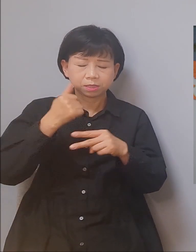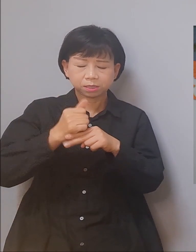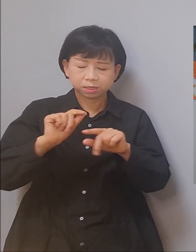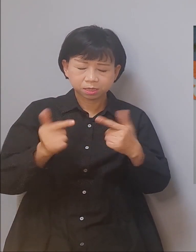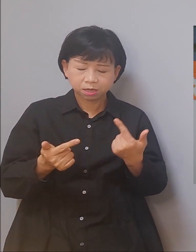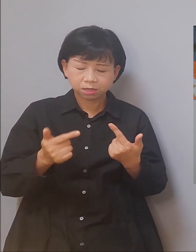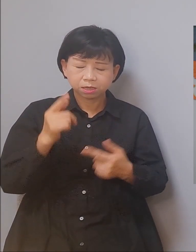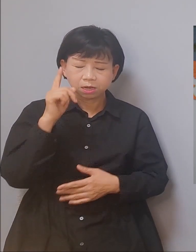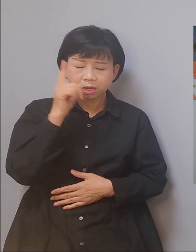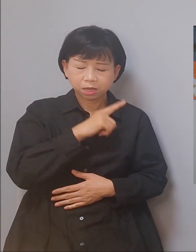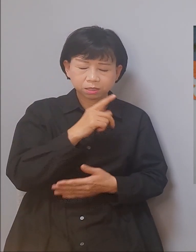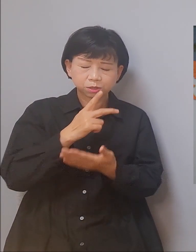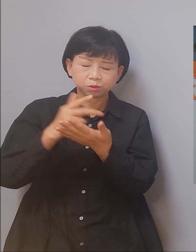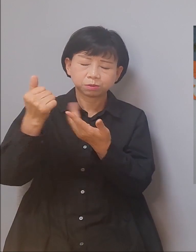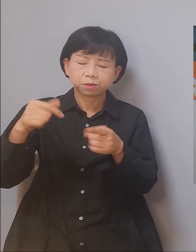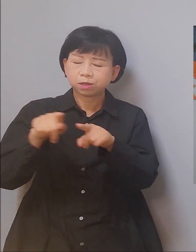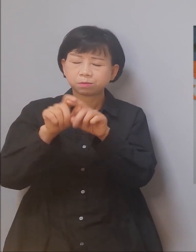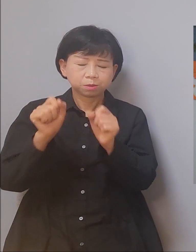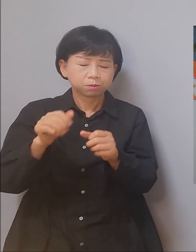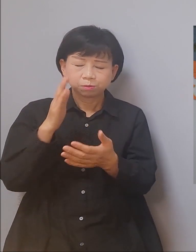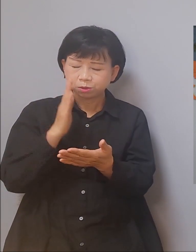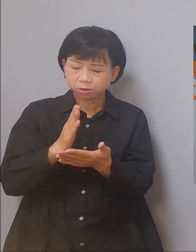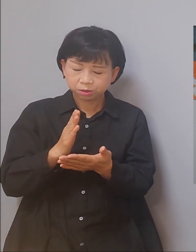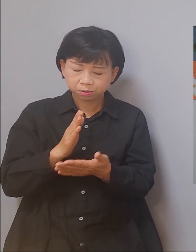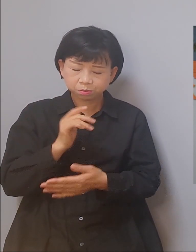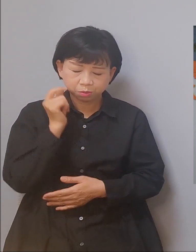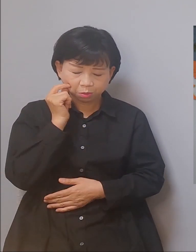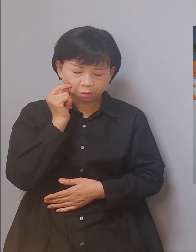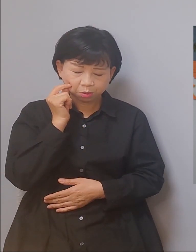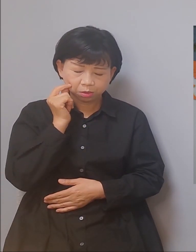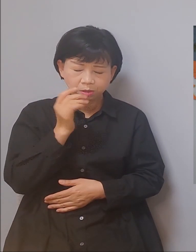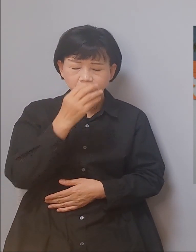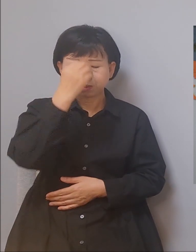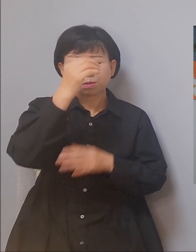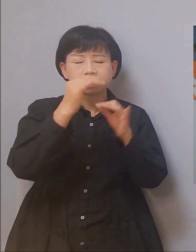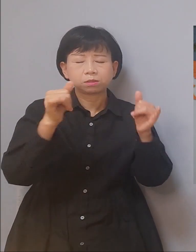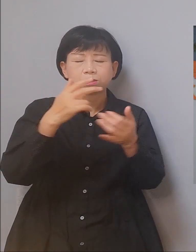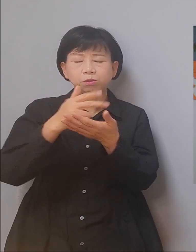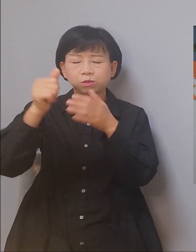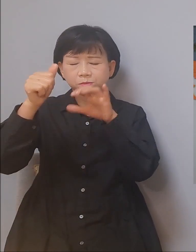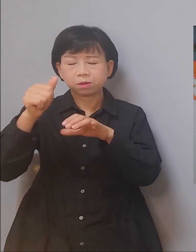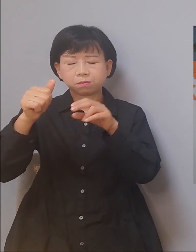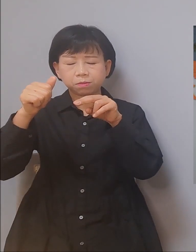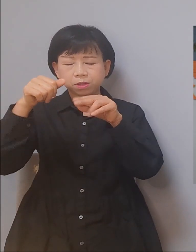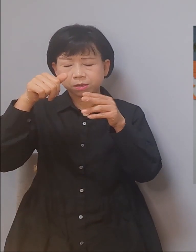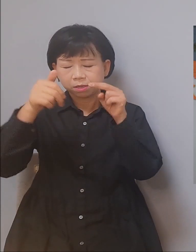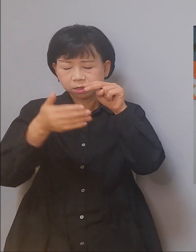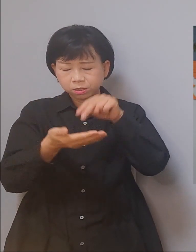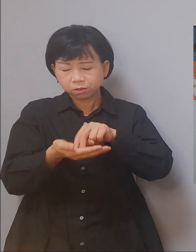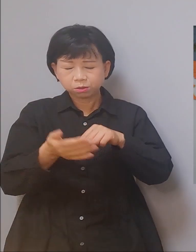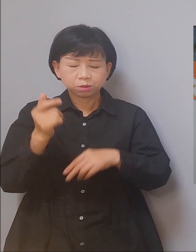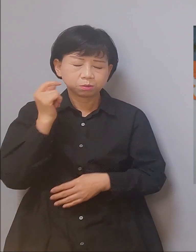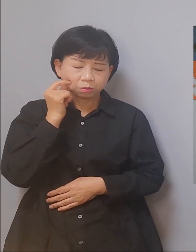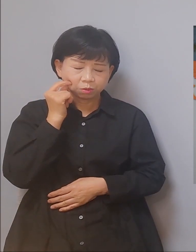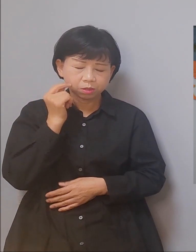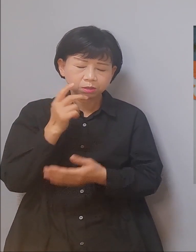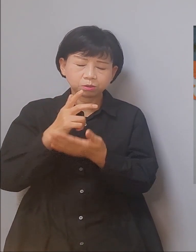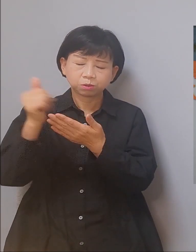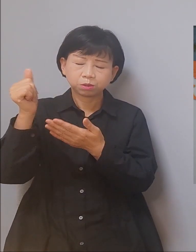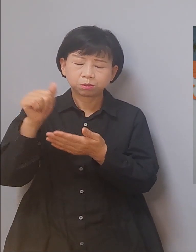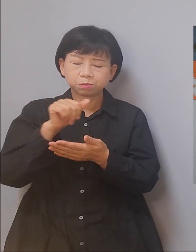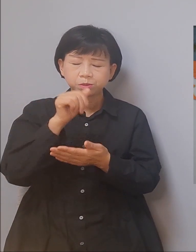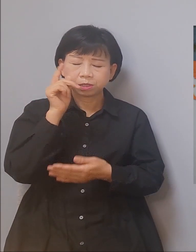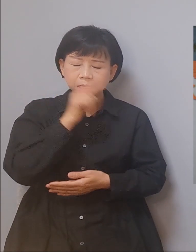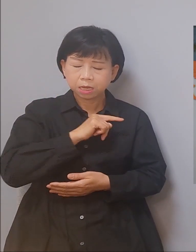악이 주와 함께 머물지 못하며 오만한 자들이 주의 목전에 서지 못하리이다. 주는 모든 행악자를